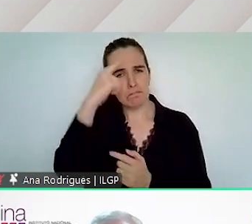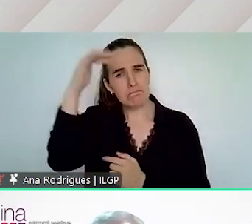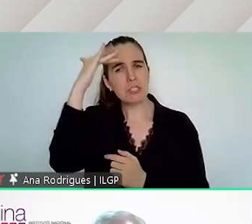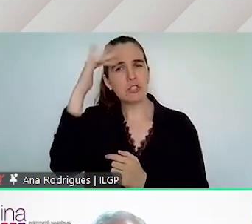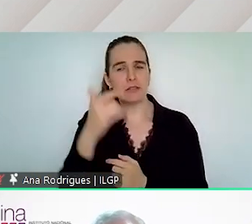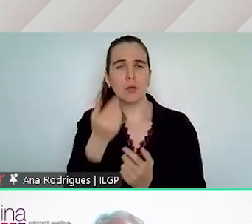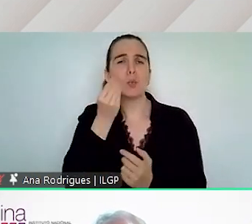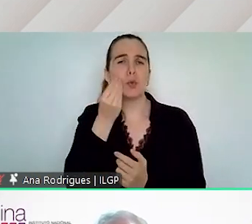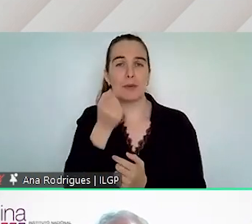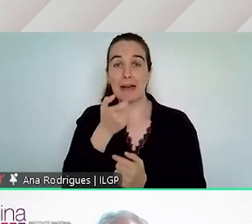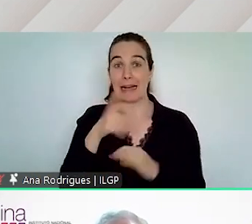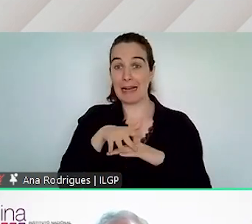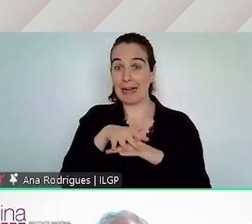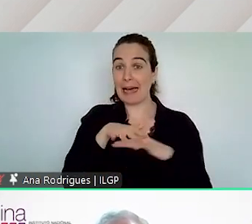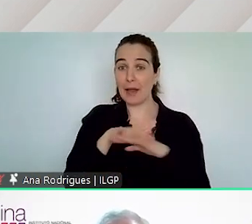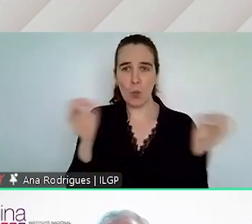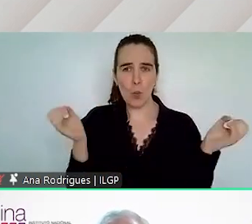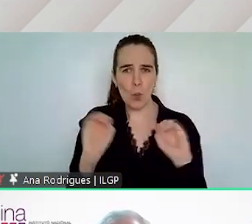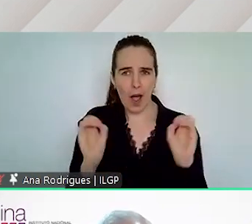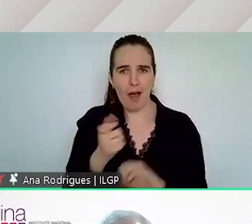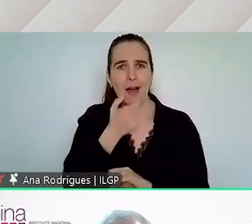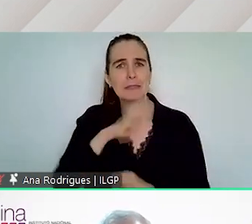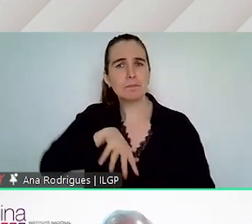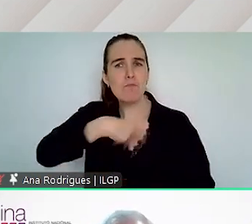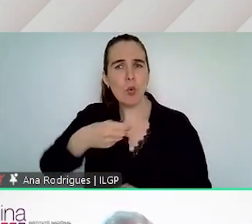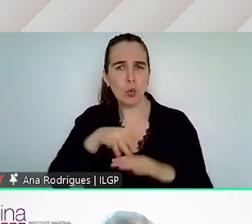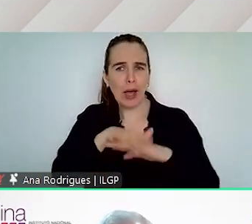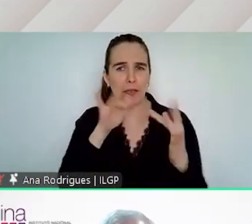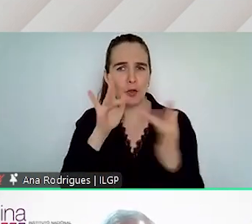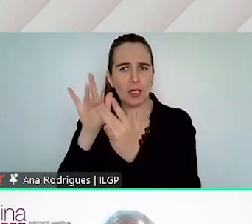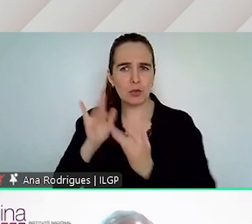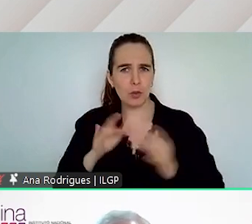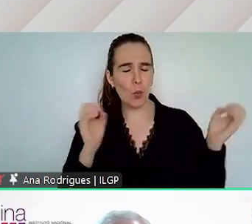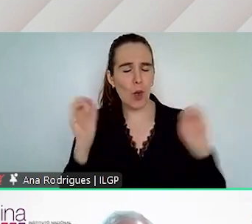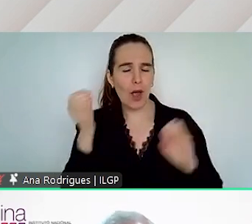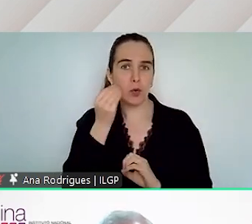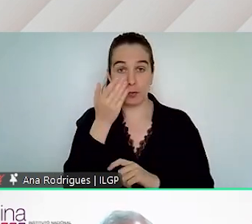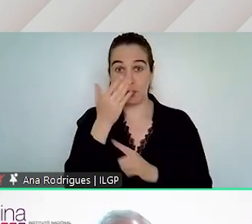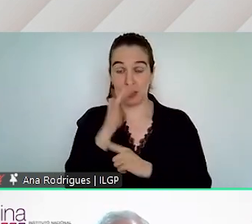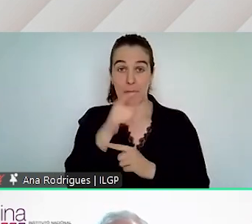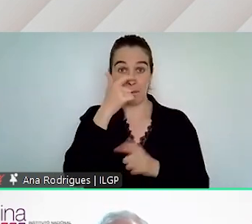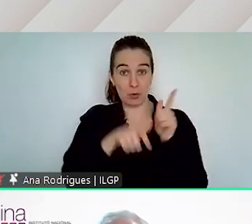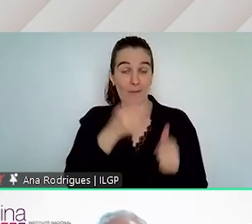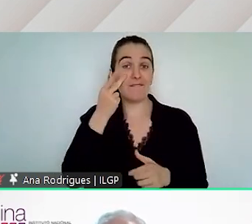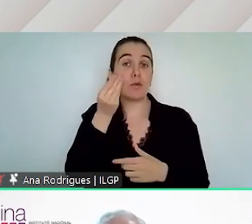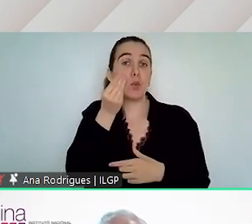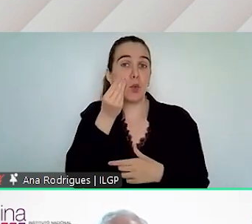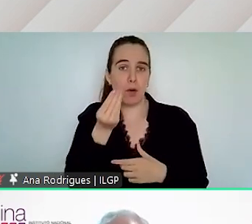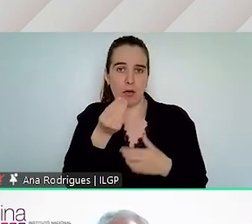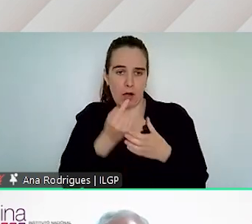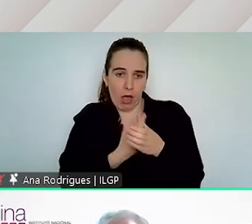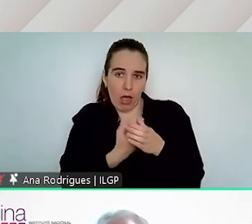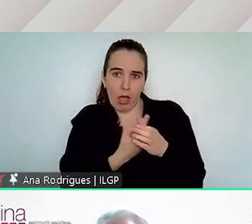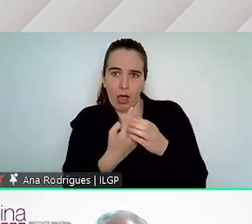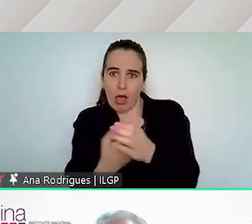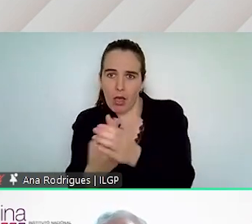Neste mundo que ele imagina, as pessoas estão fechadas em cavernas, em cápsulas, e quase não funcionam